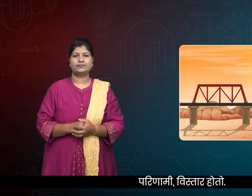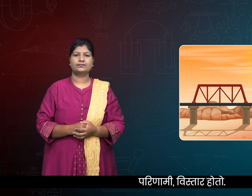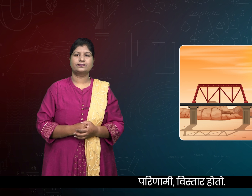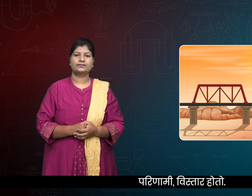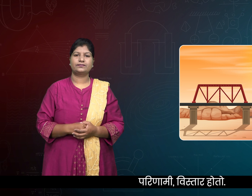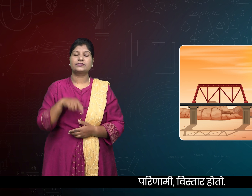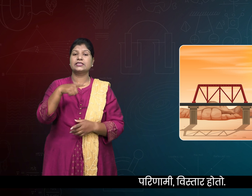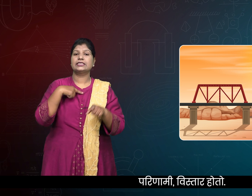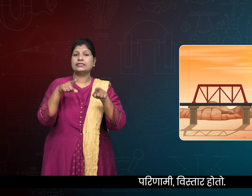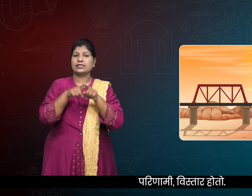परिणामी विस्तार होतो.